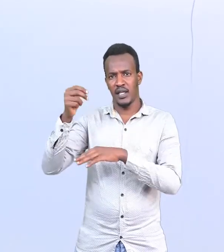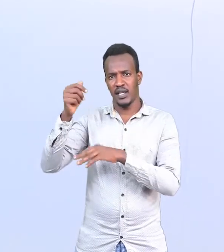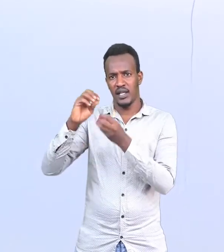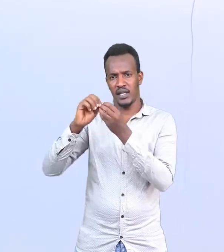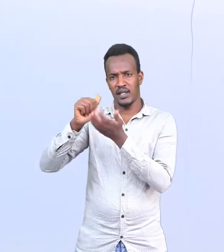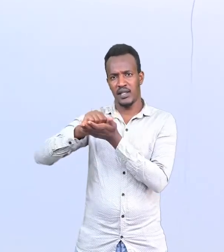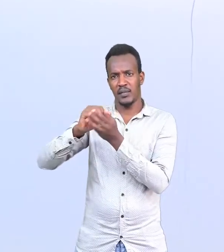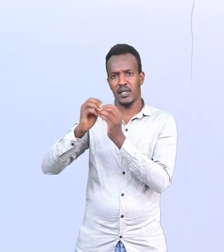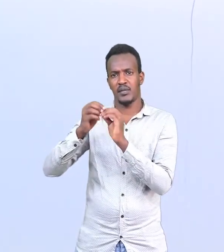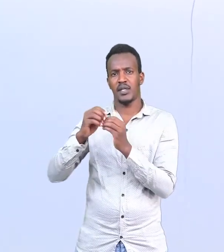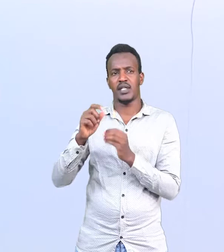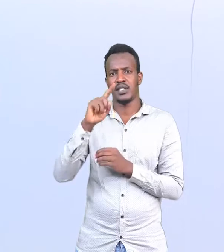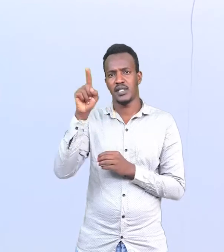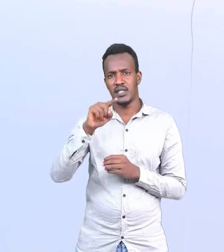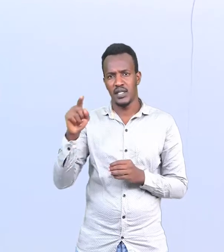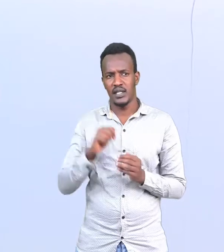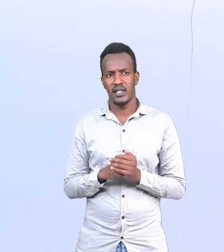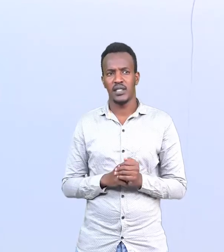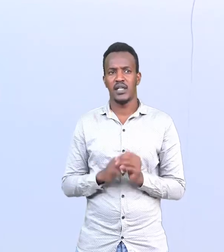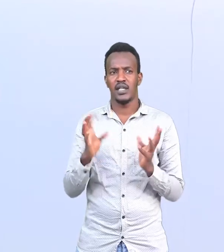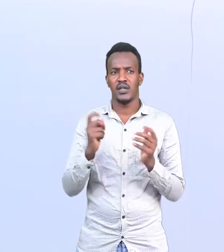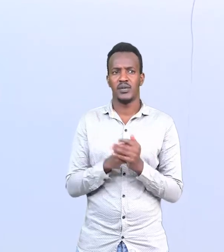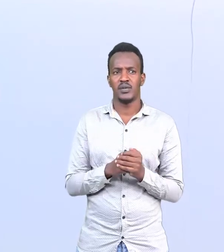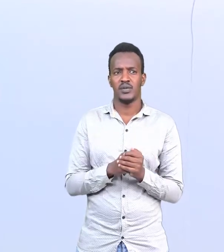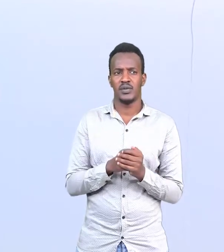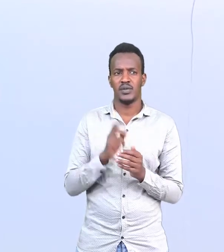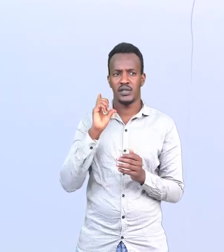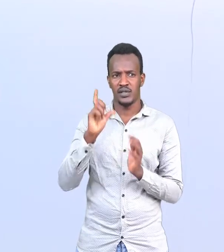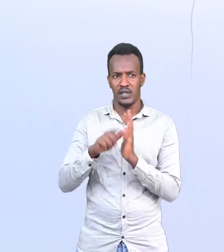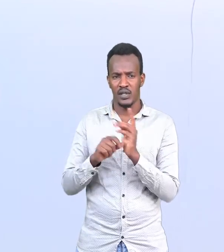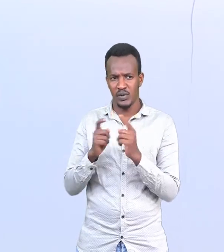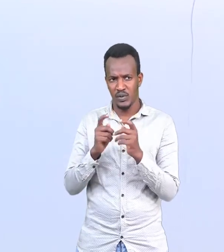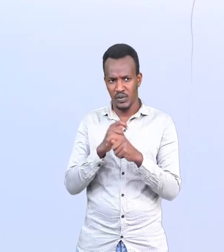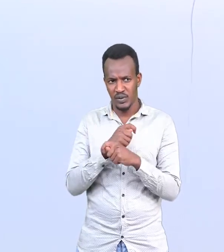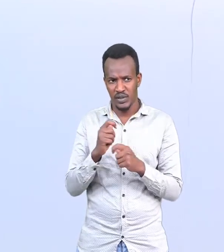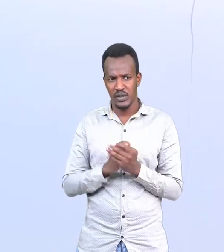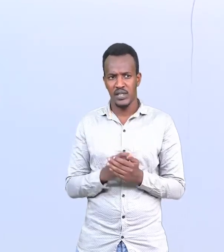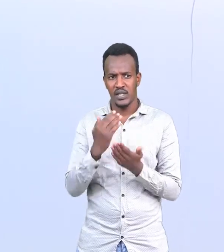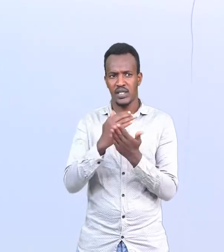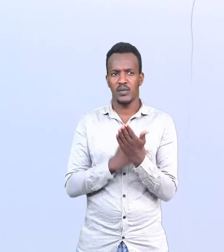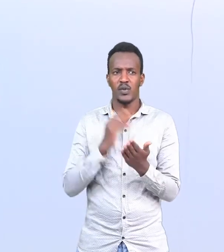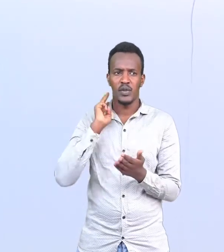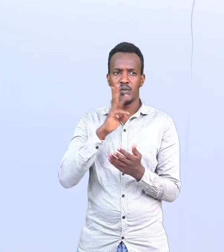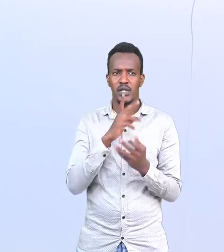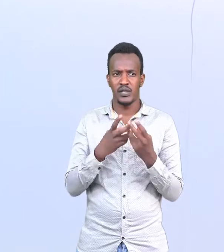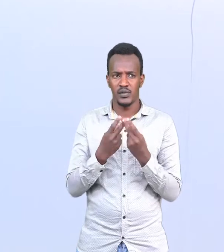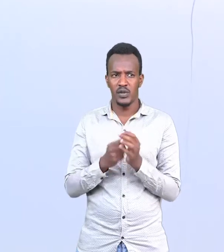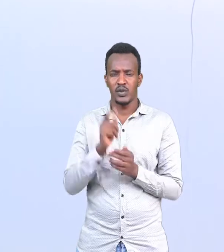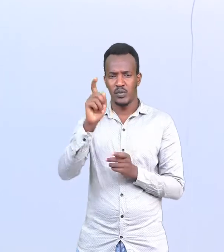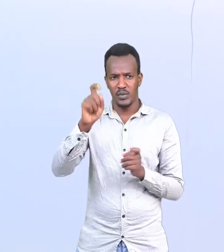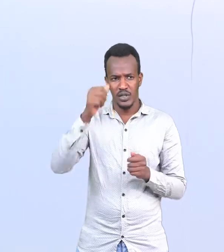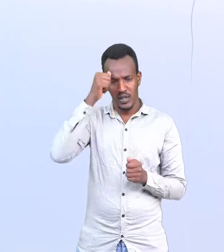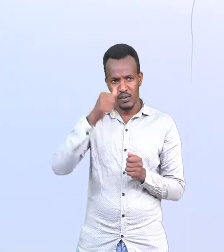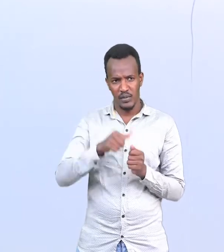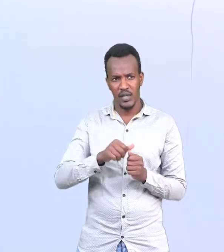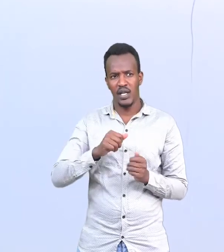sirkaya way markasta waxa weeye equation-kaasi aad dejiso isku day markaasi inaad furfuri karto qaabka aynu furfurana muxuu yahay waa inaad xasuusnaato